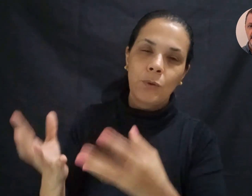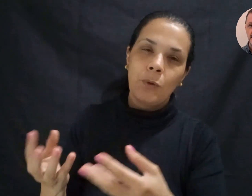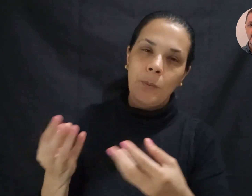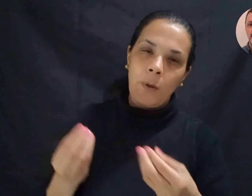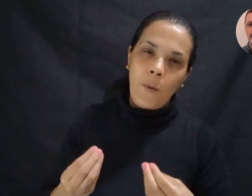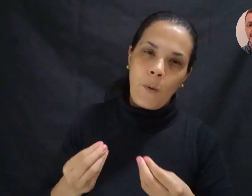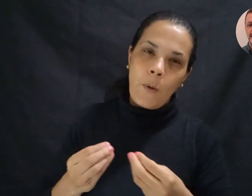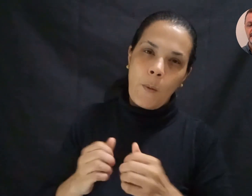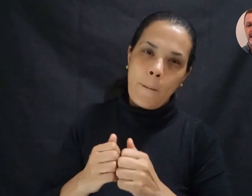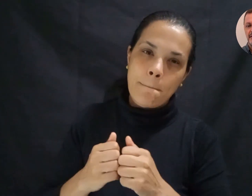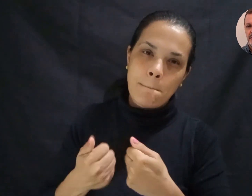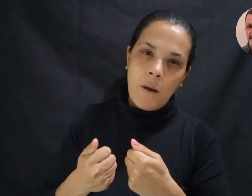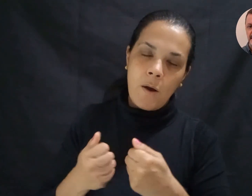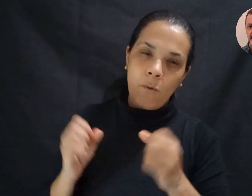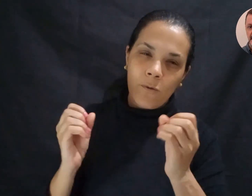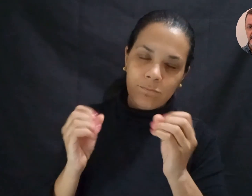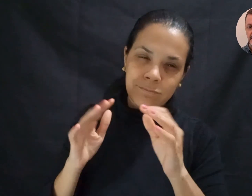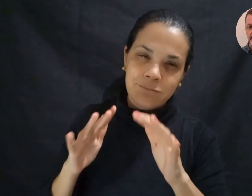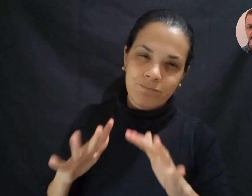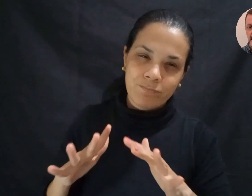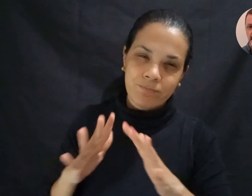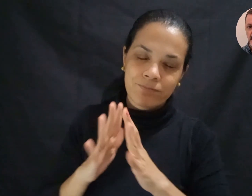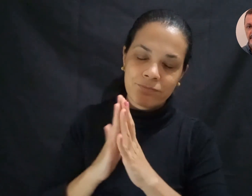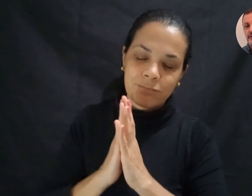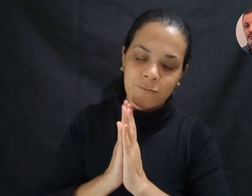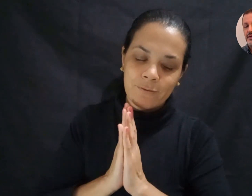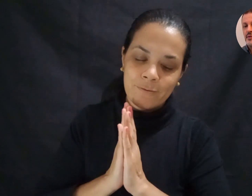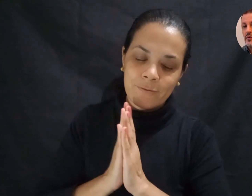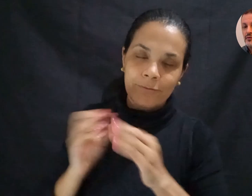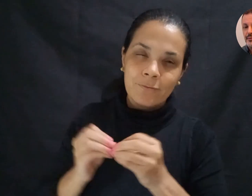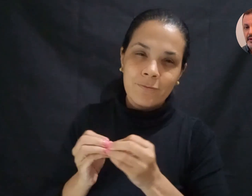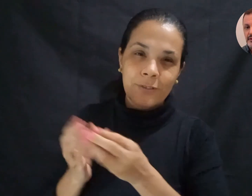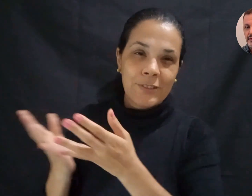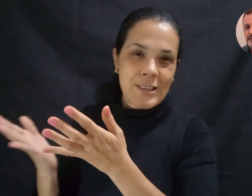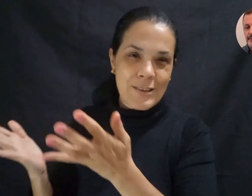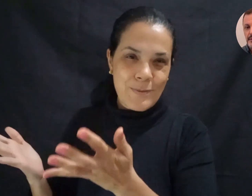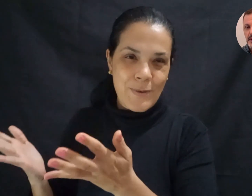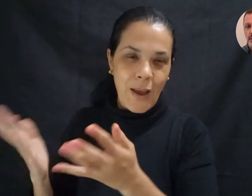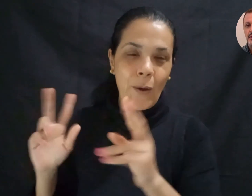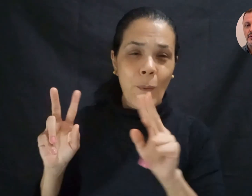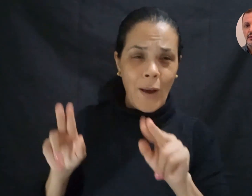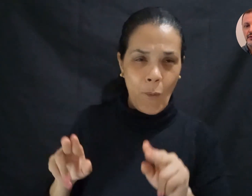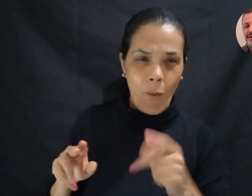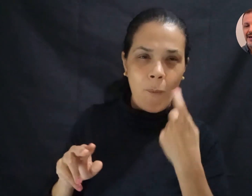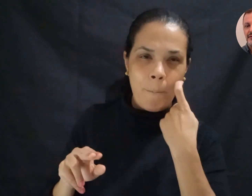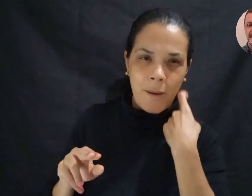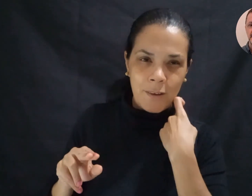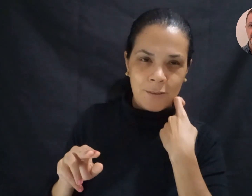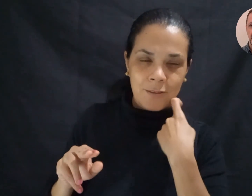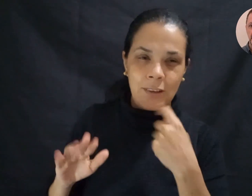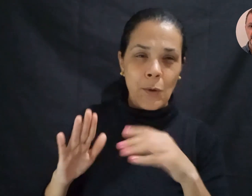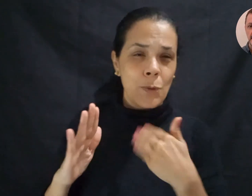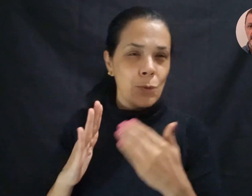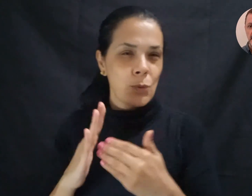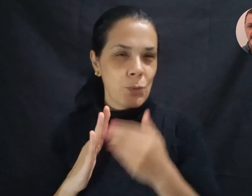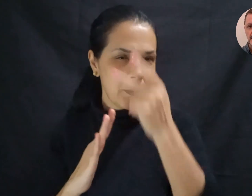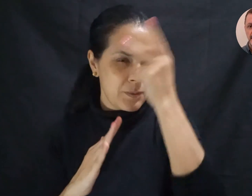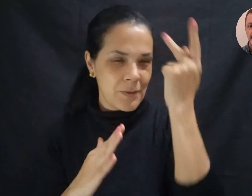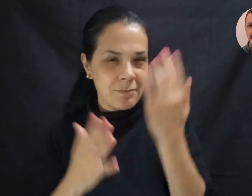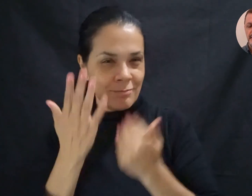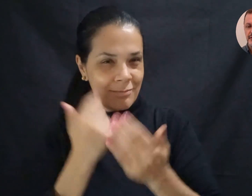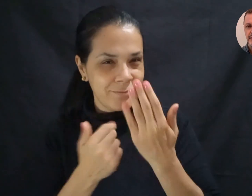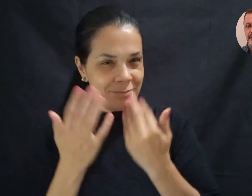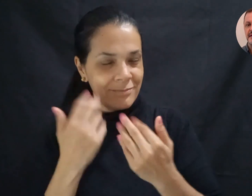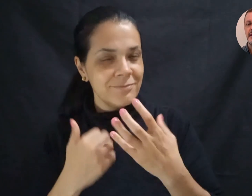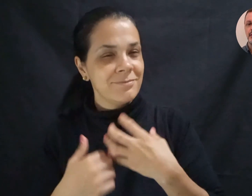e distribuiu aos que estavam ali sentados. Fez o mesmo com os peixes, e quando todos ficaram satisfeitos,